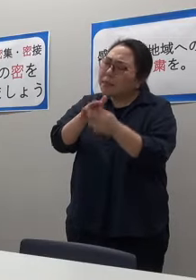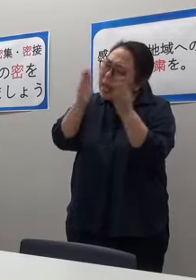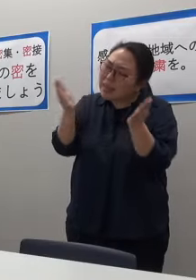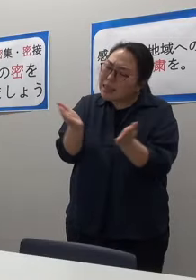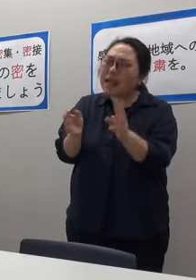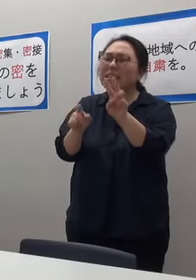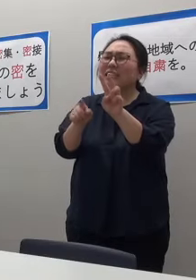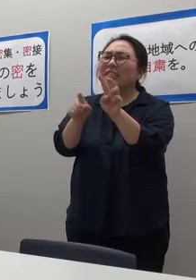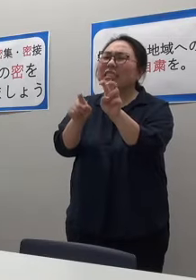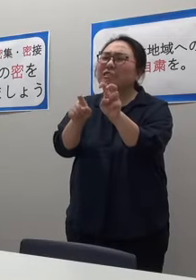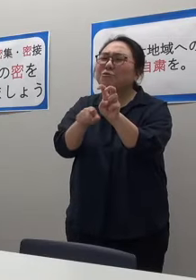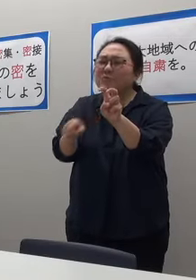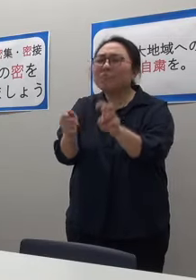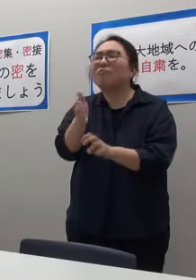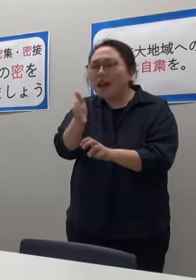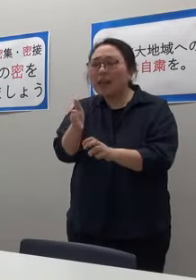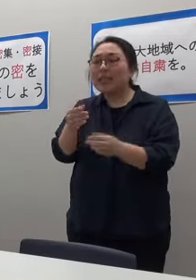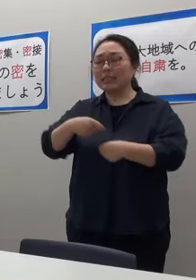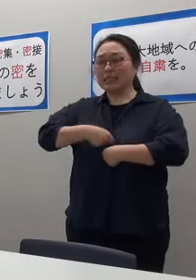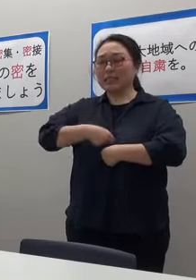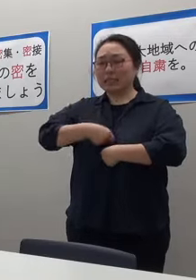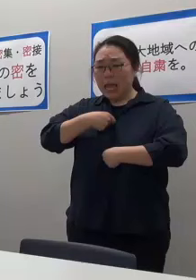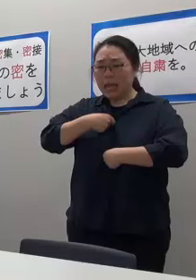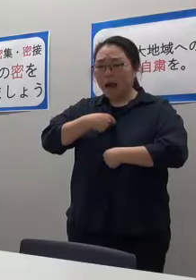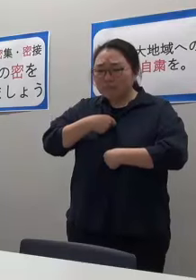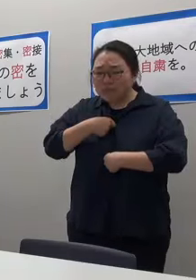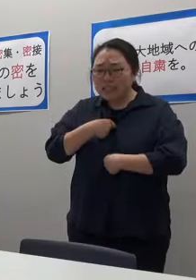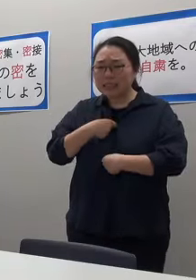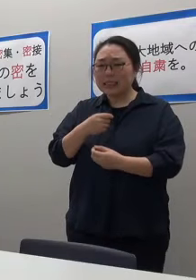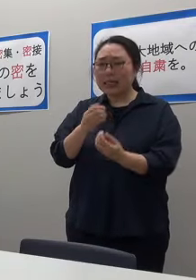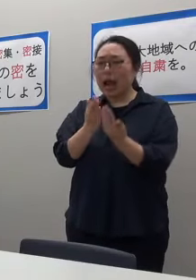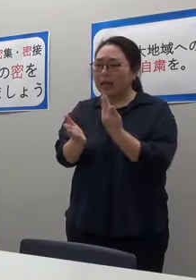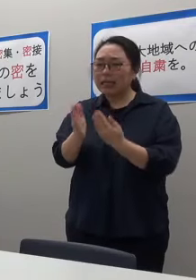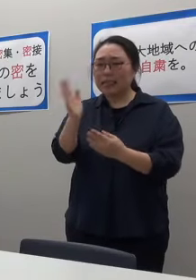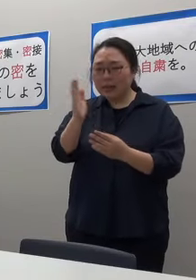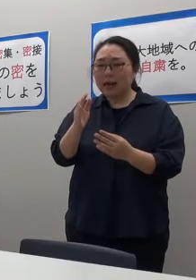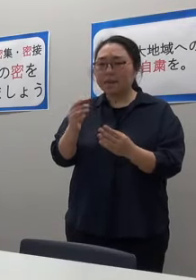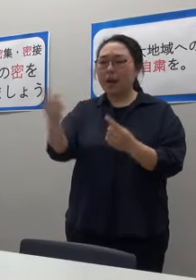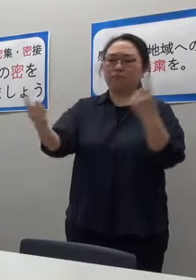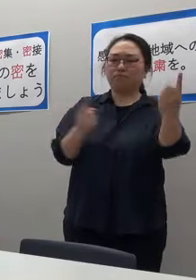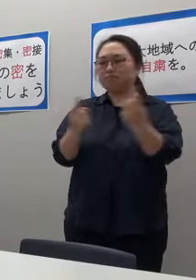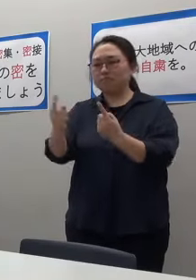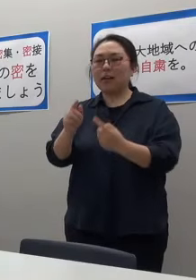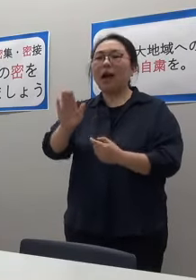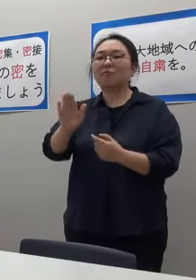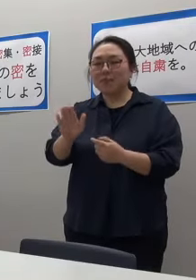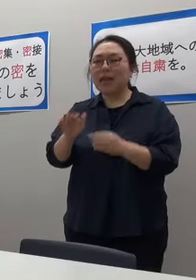ない、正確に把握していないものですから、移動とかそういうのもあると思うので、そこをはっきりさせてはいきたいと思います